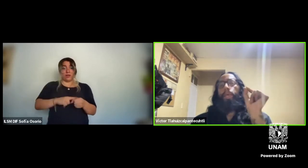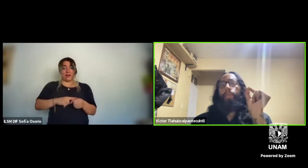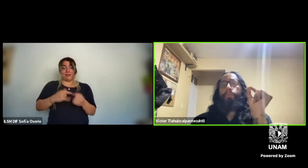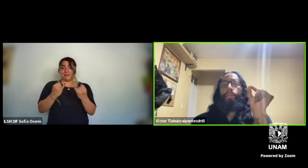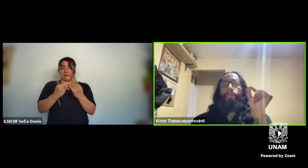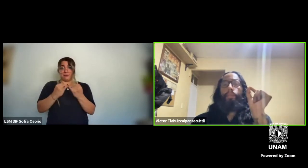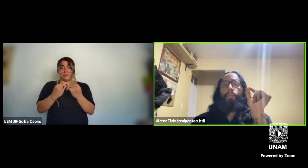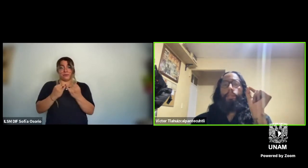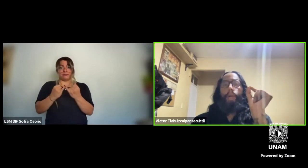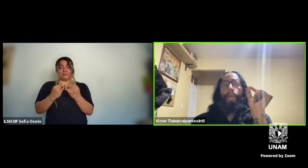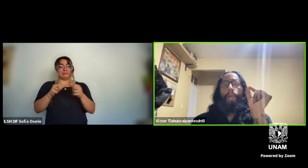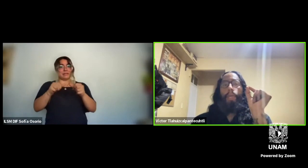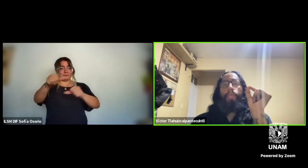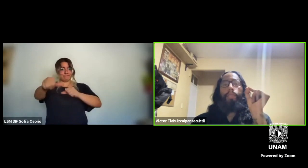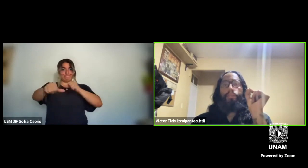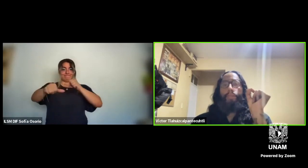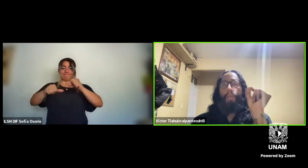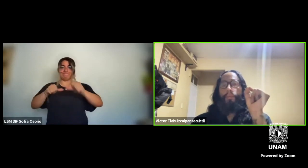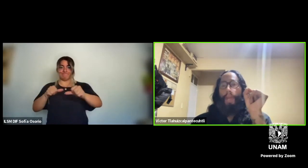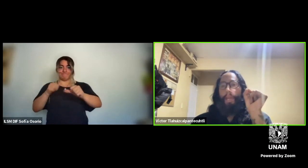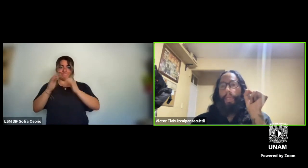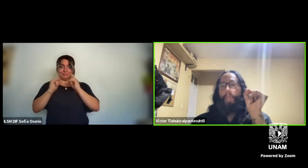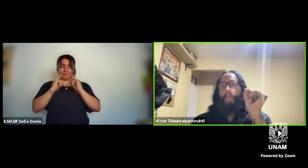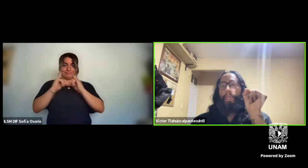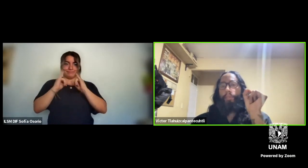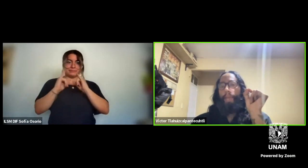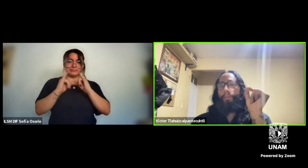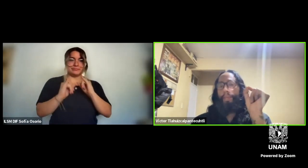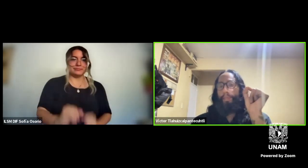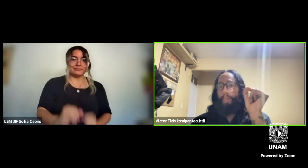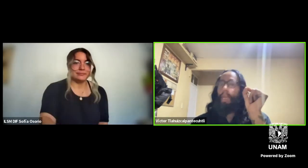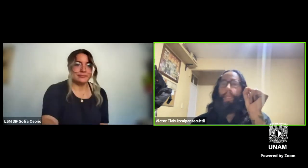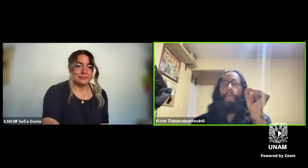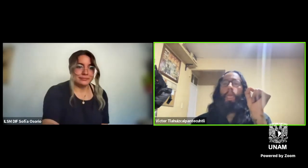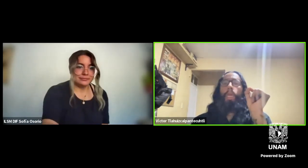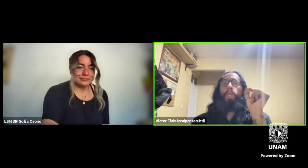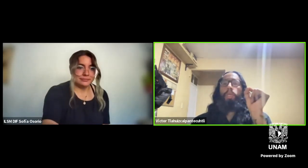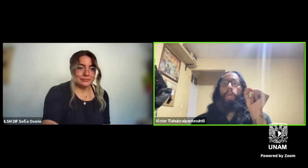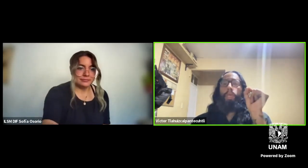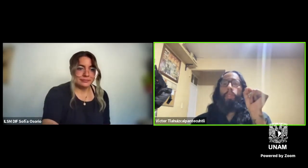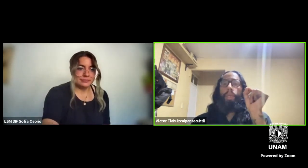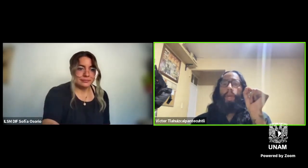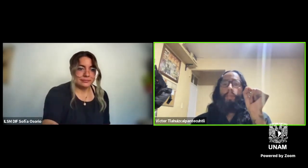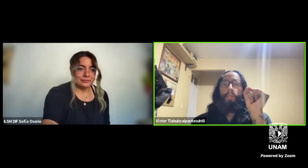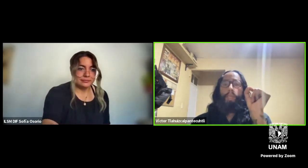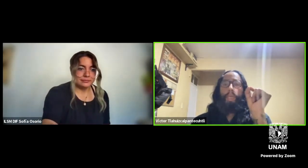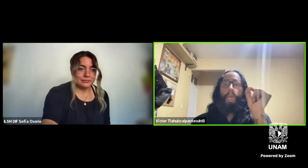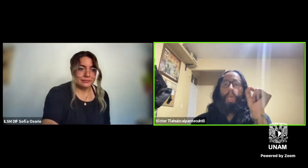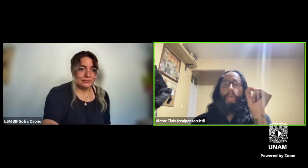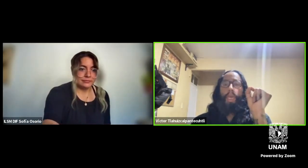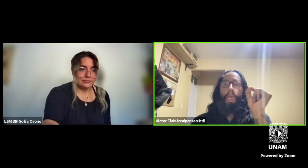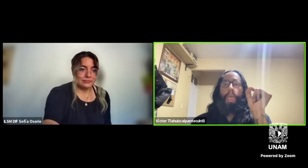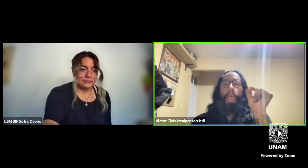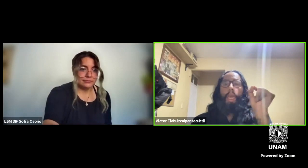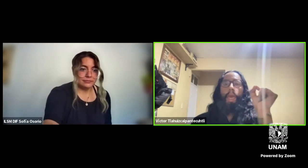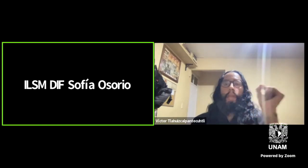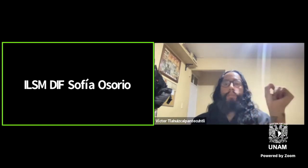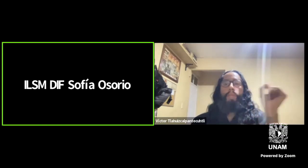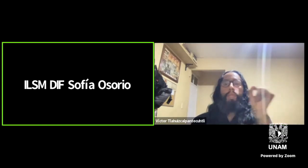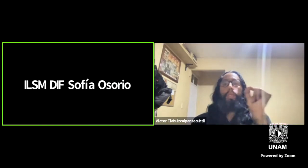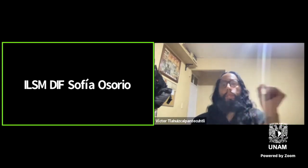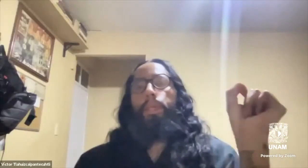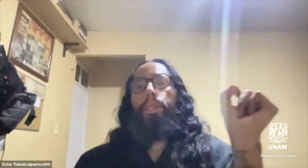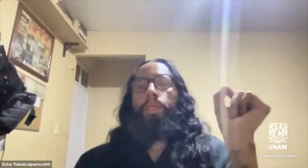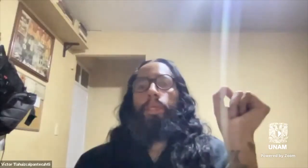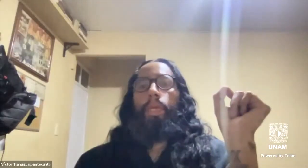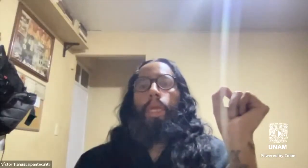embargo, si hacemos un análisis un poco más a profundidad, nos encontramos que